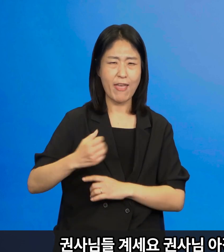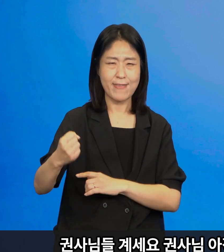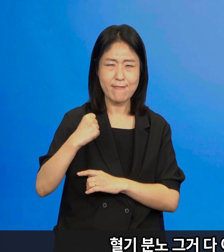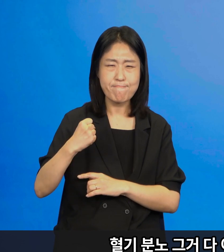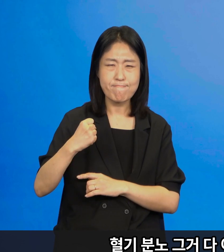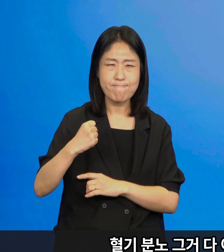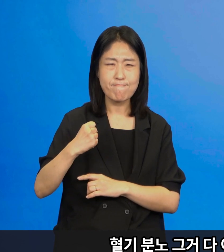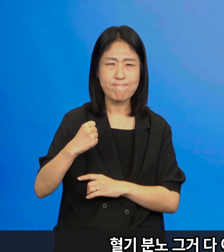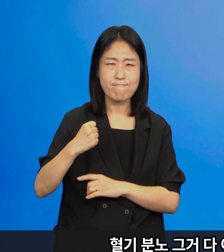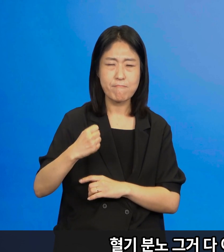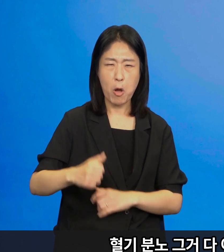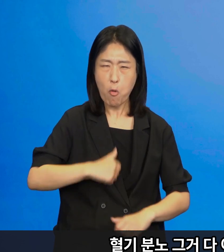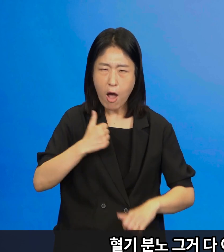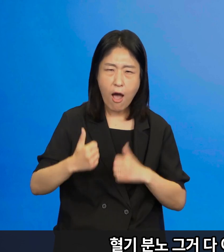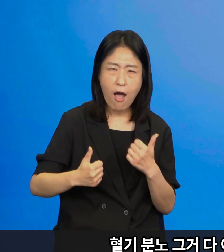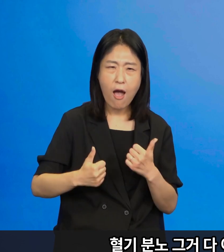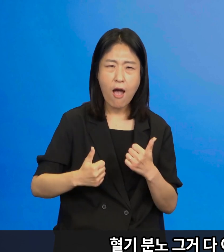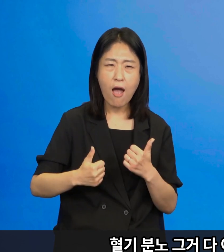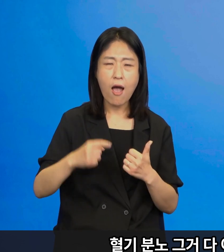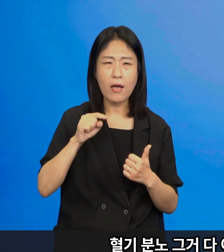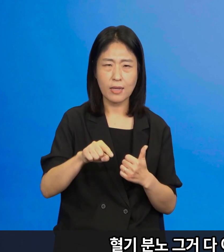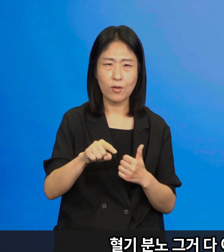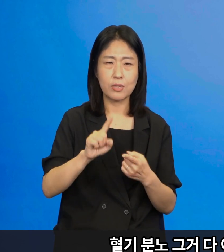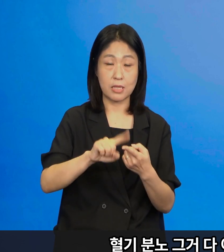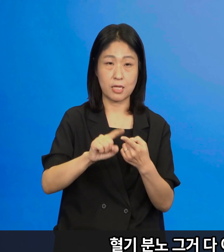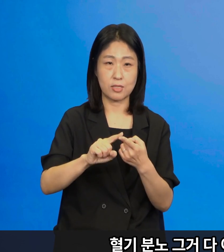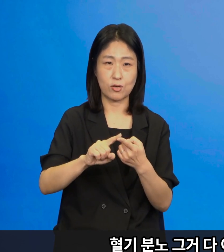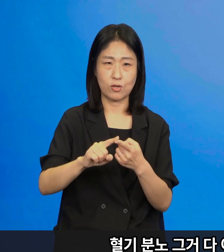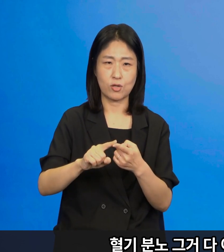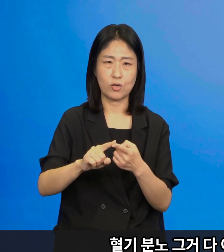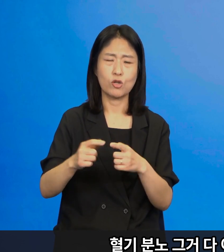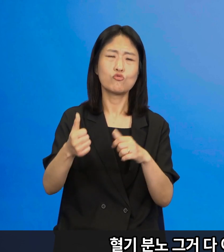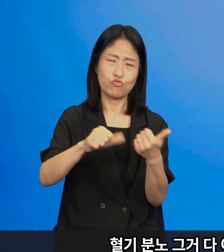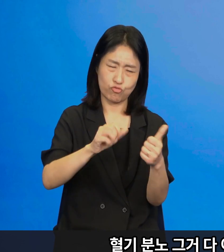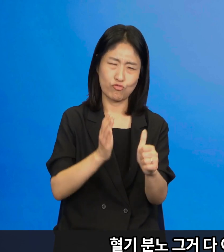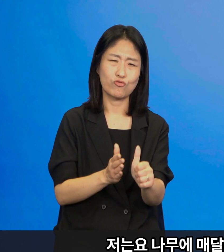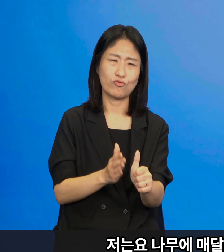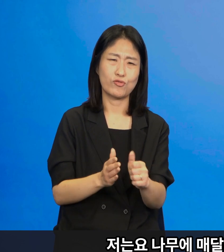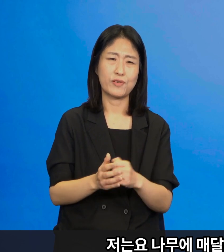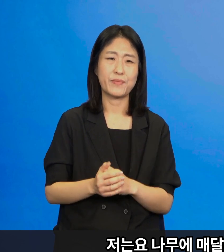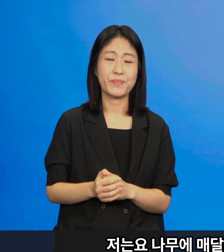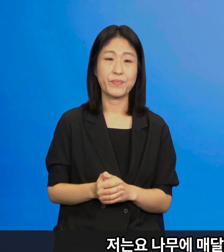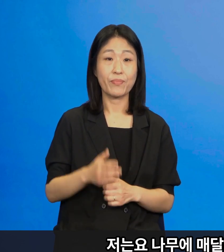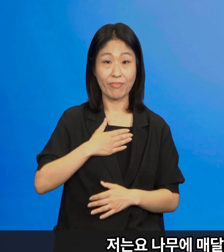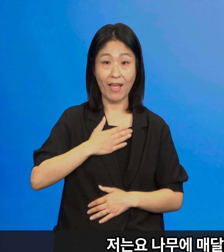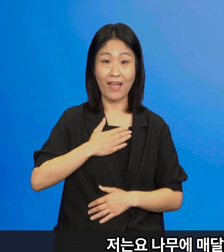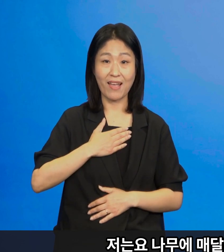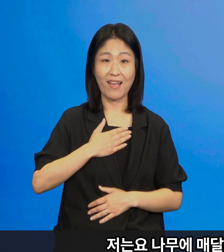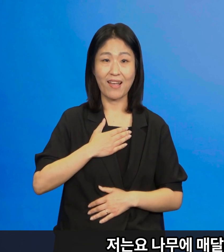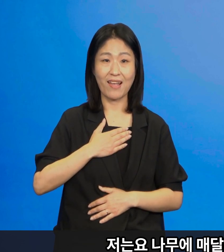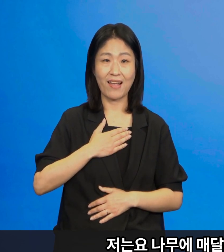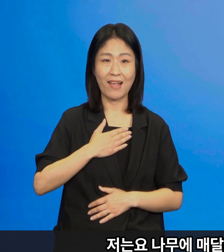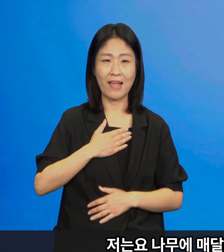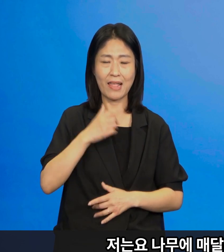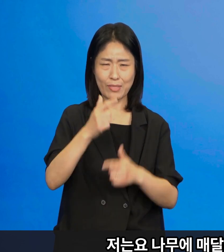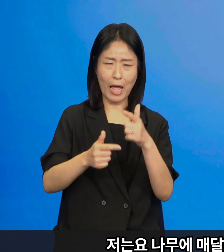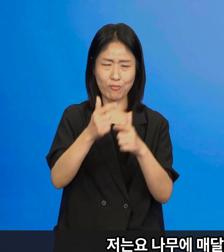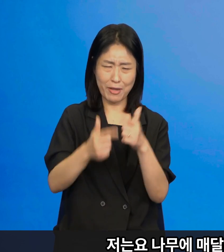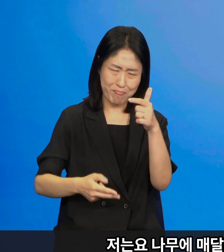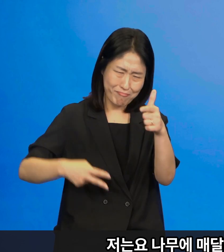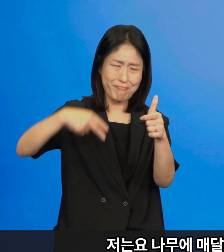됩니다. 혈기, 분노, 그거 다 이제 죽어야 되는 거예요. 저는요, 나무에 매달려야죠,